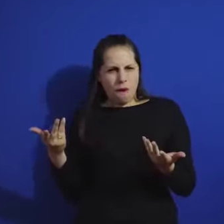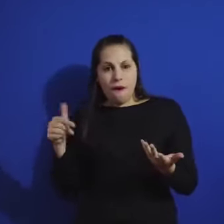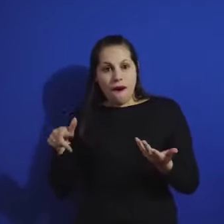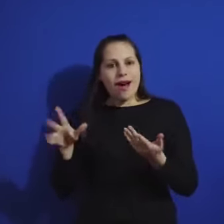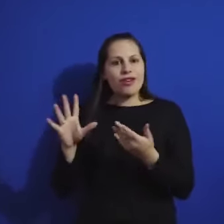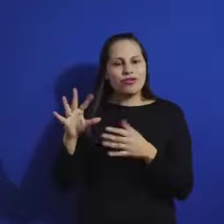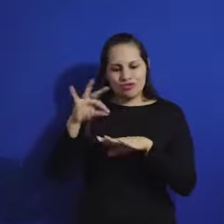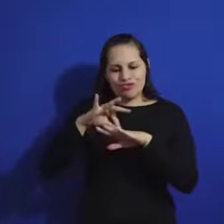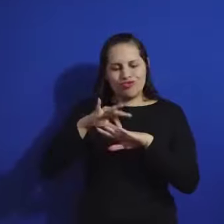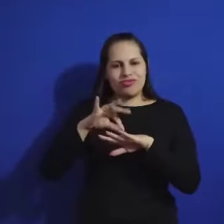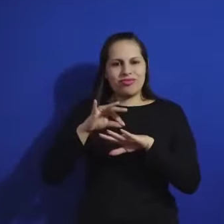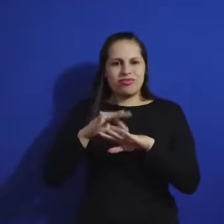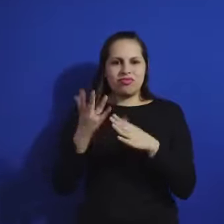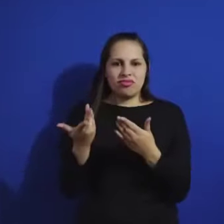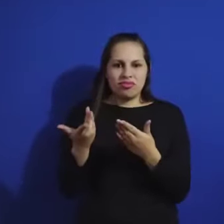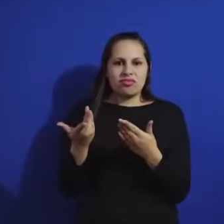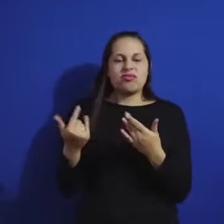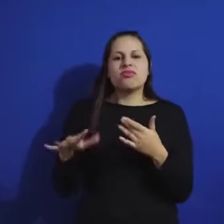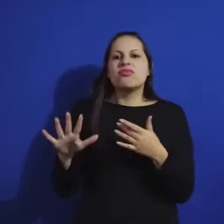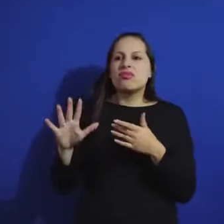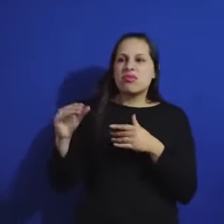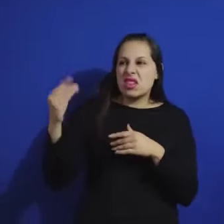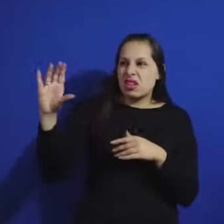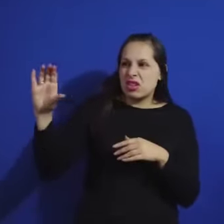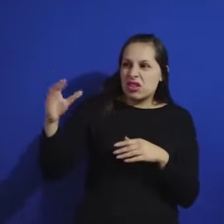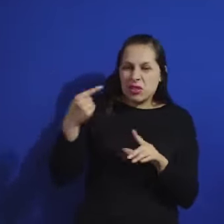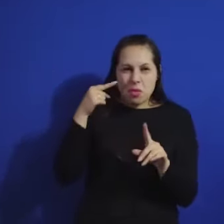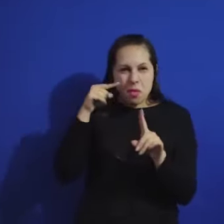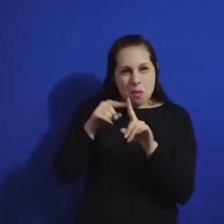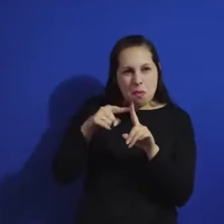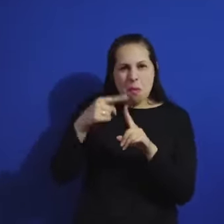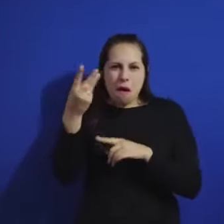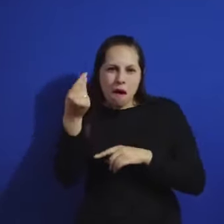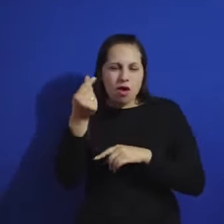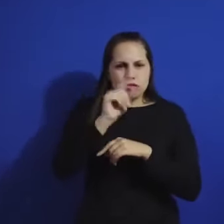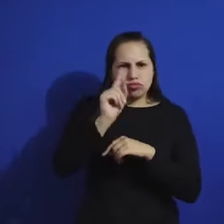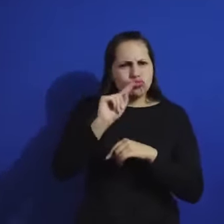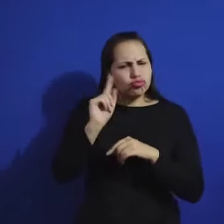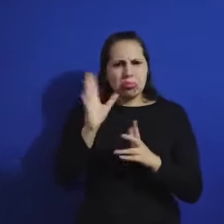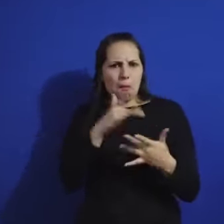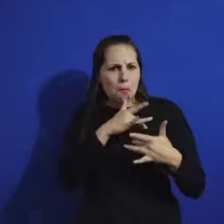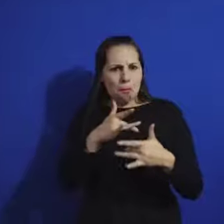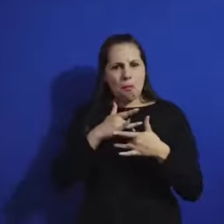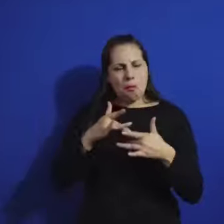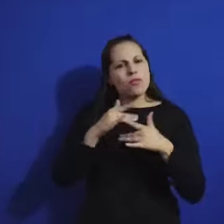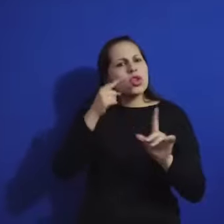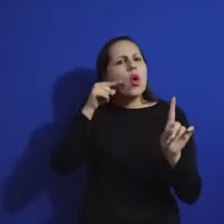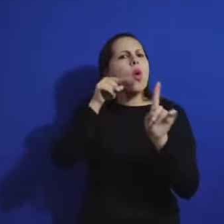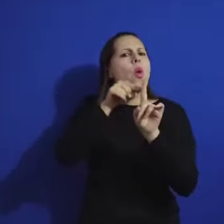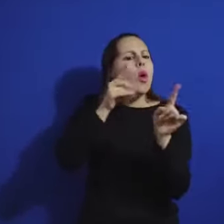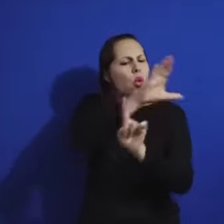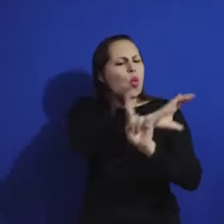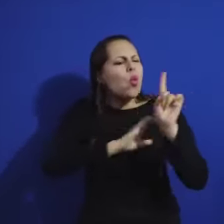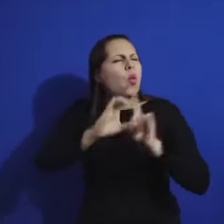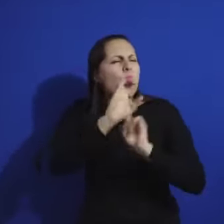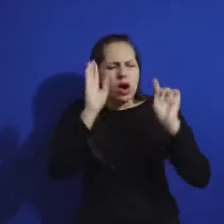organización sin ánimo de lucro que ha centrado su trabajo en la creación y gestión de proyectos culturales enfocados desde la literatura